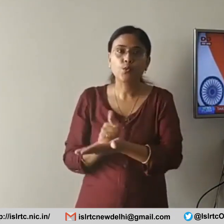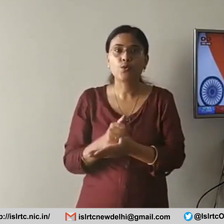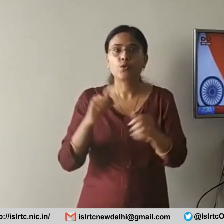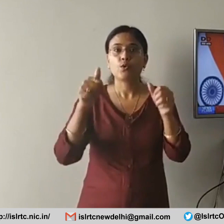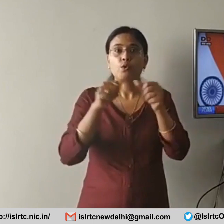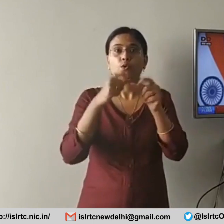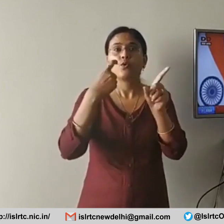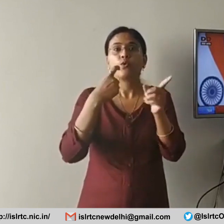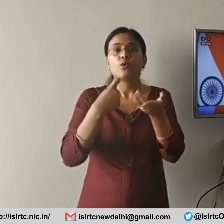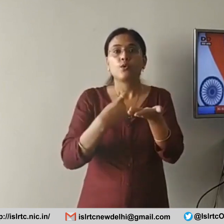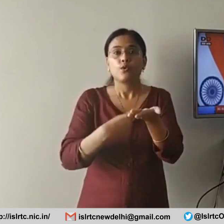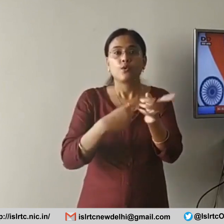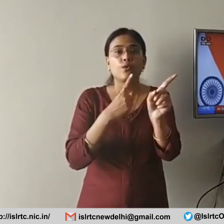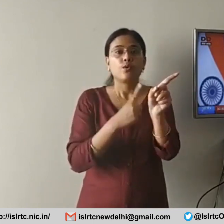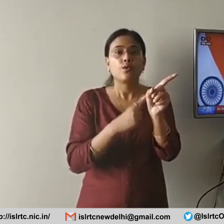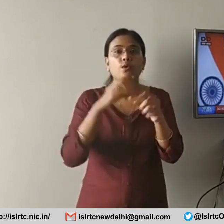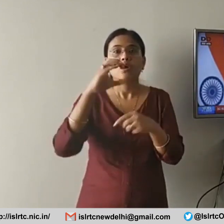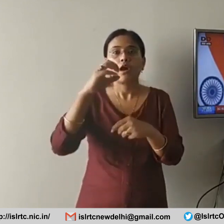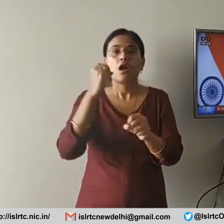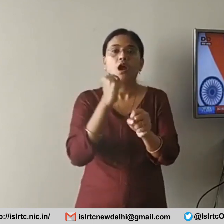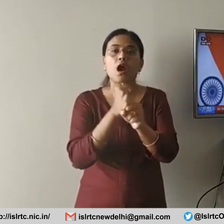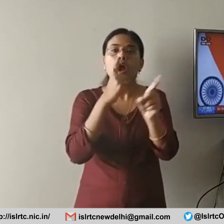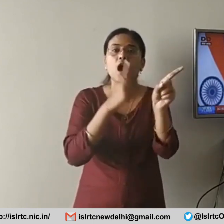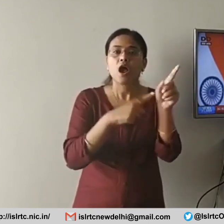आरोग्य सेतु मोबाइल ऐप,